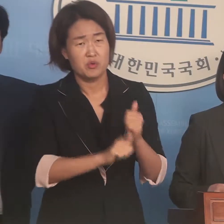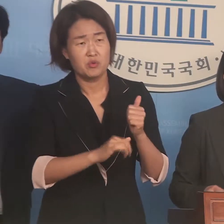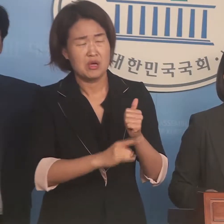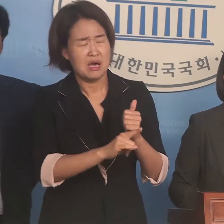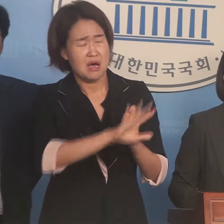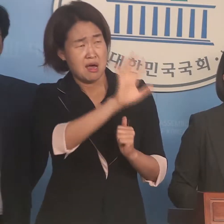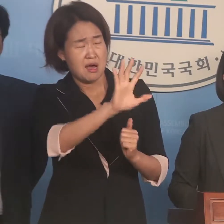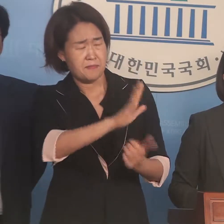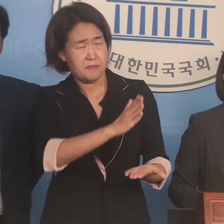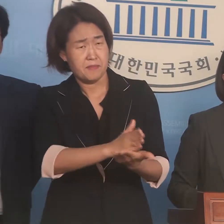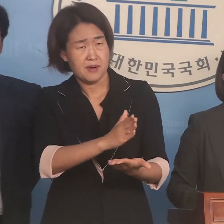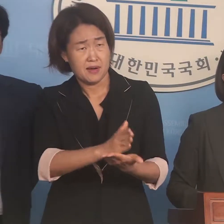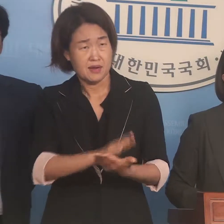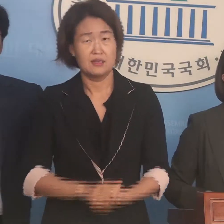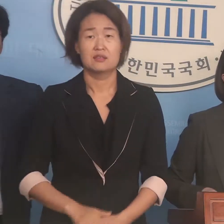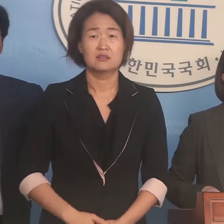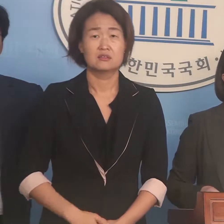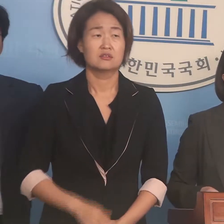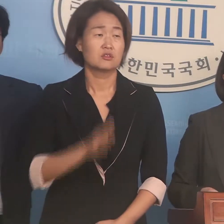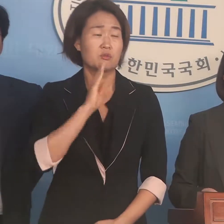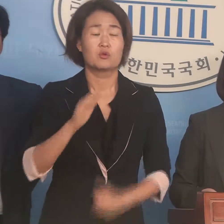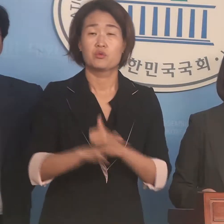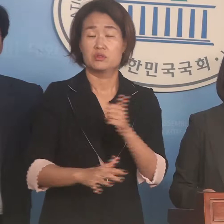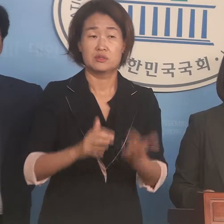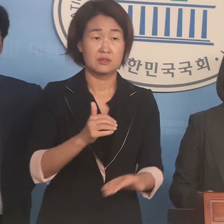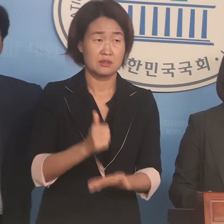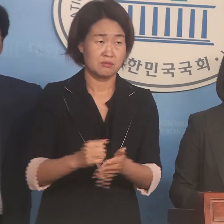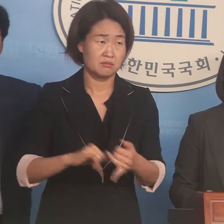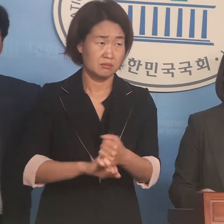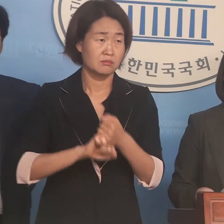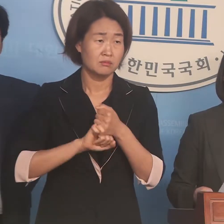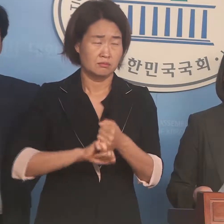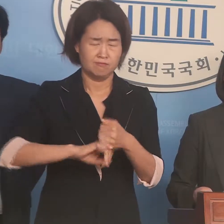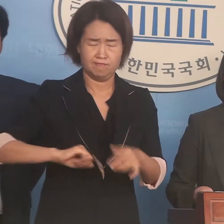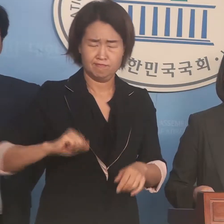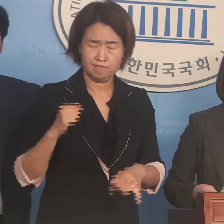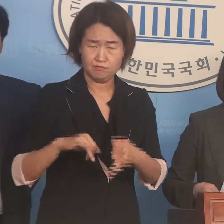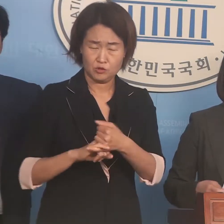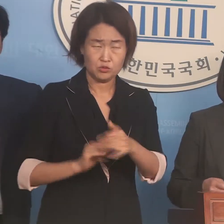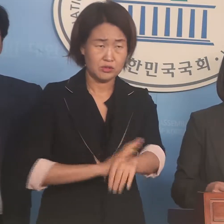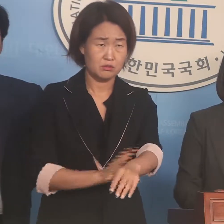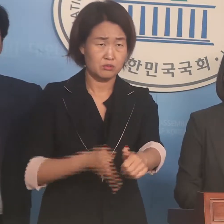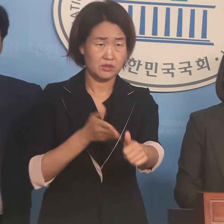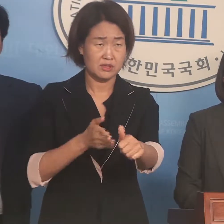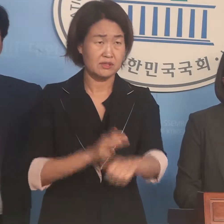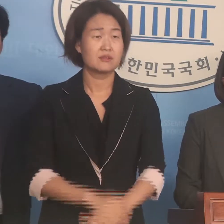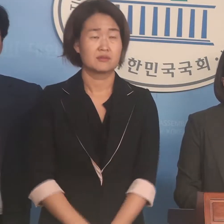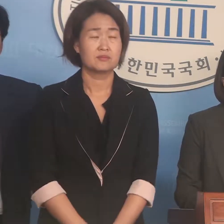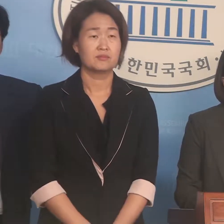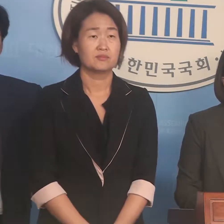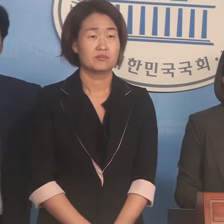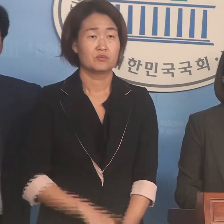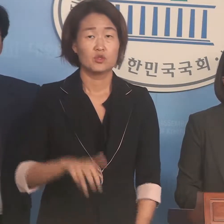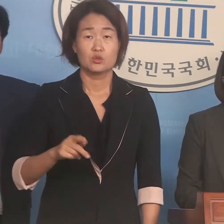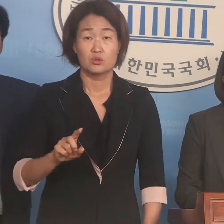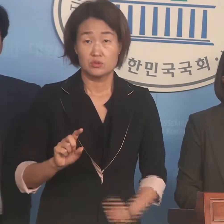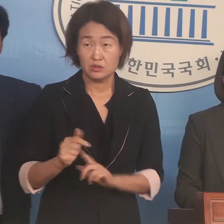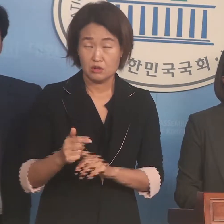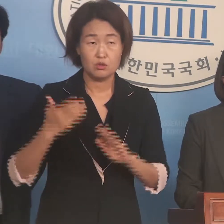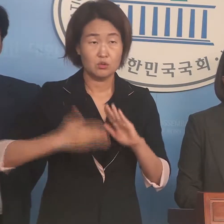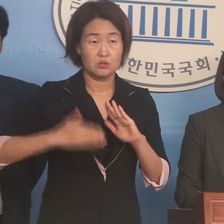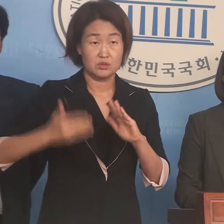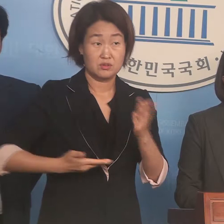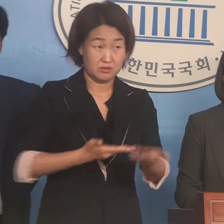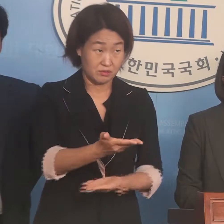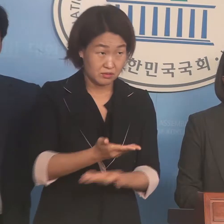반복하지 않도록 신임 공정거래위원장은 꼭 그렇게 해주시기 바랍니다. 조성욱